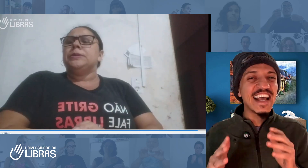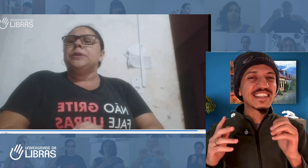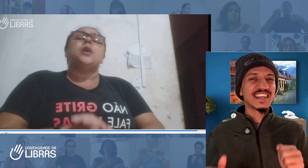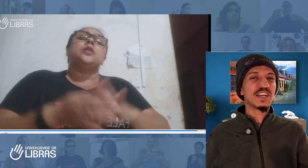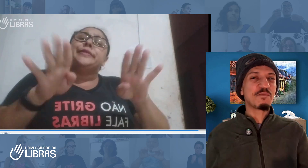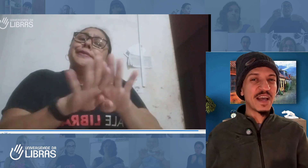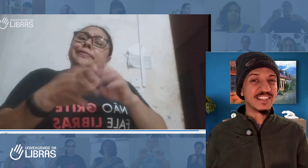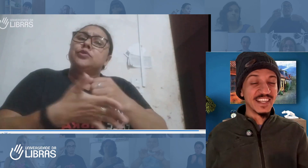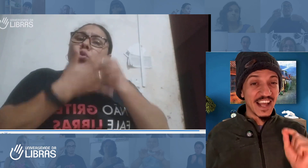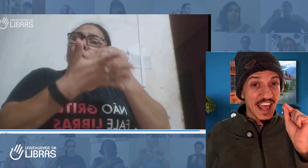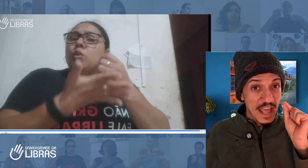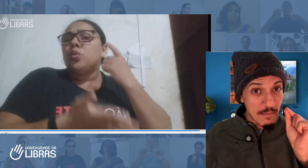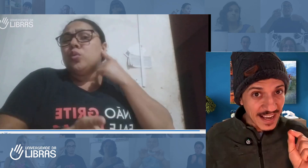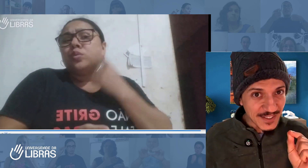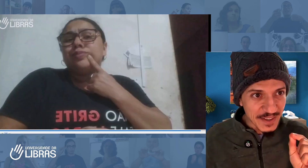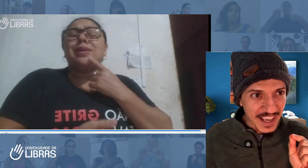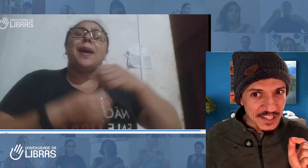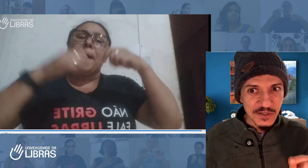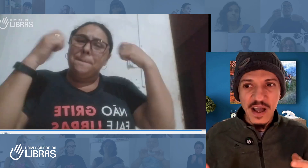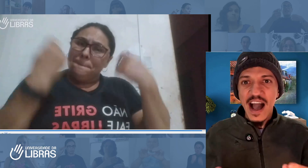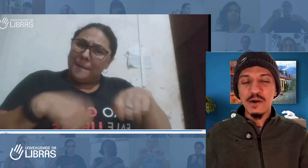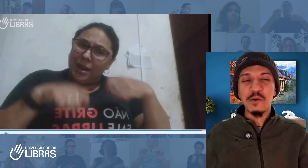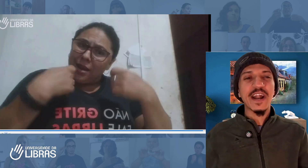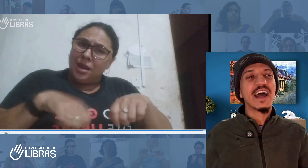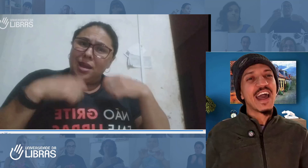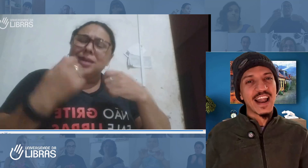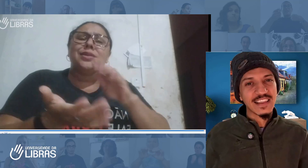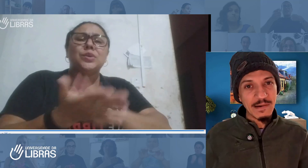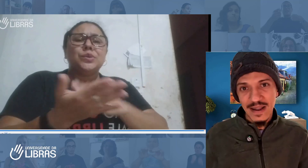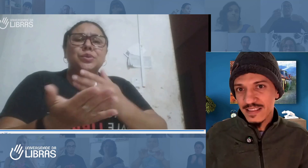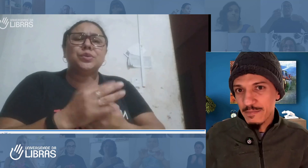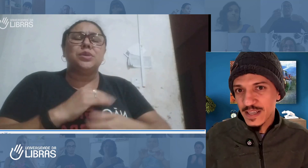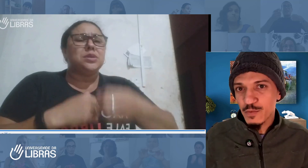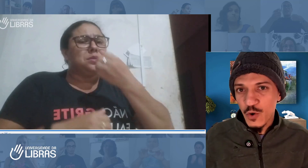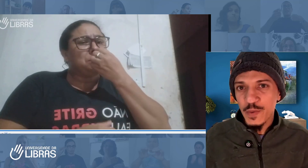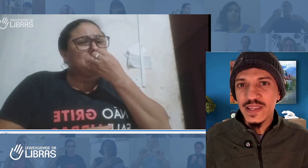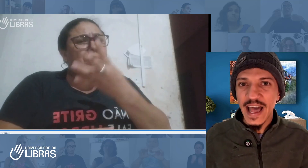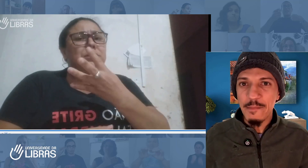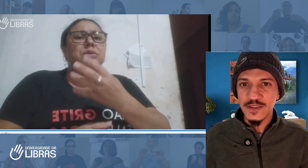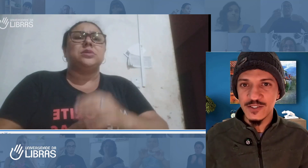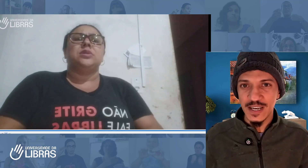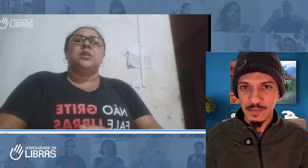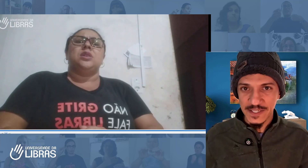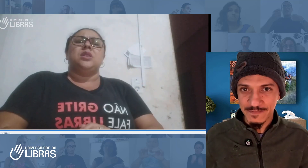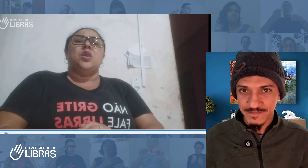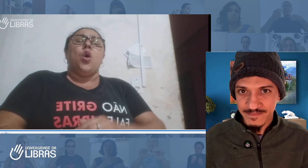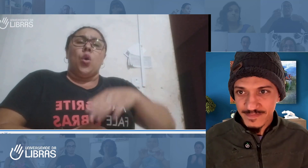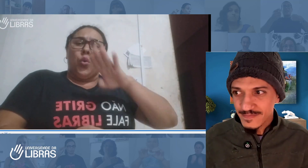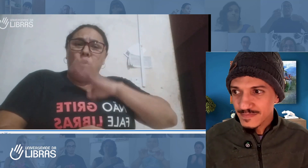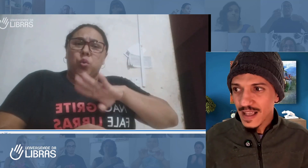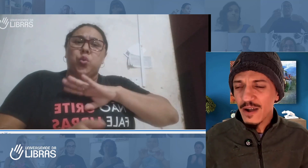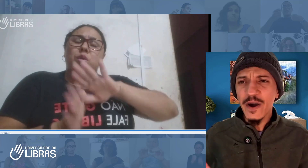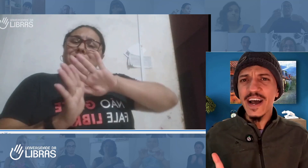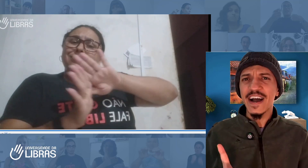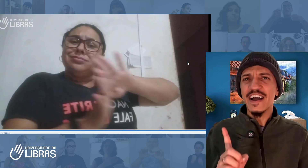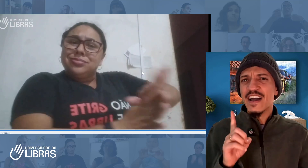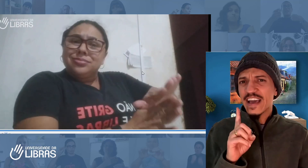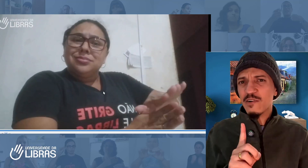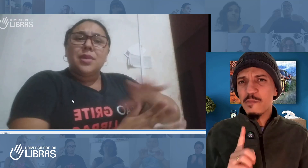sentir perdida, e mais do que isso, agora ela trabalha até mesmo como intérprete de Libras. Agora, quero compartilhar